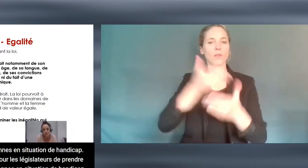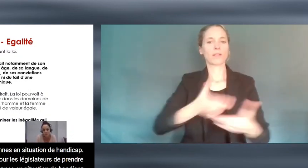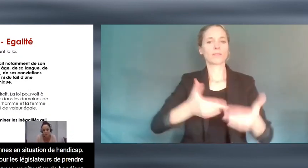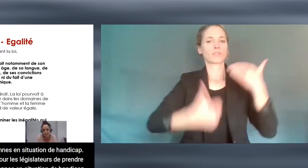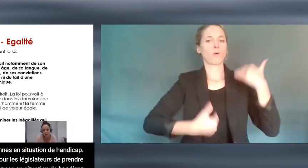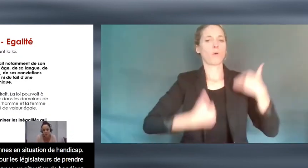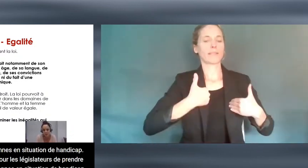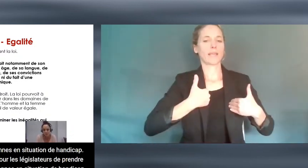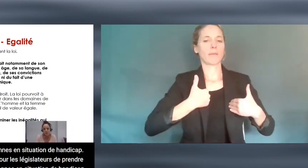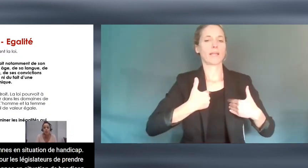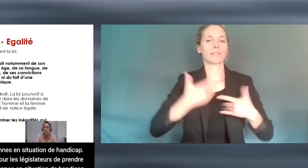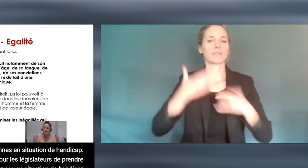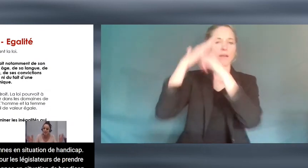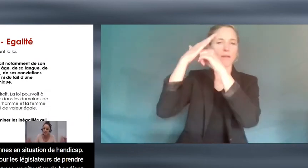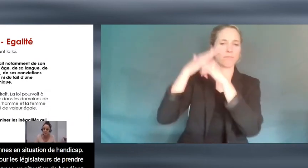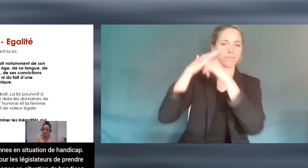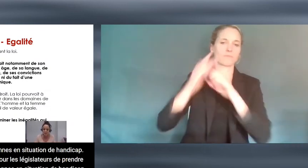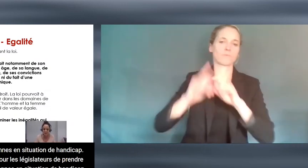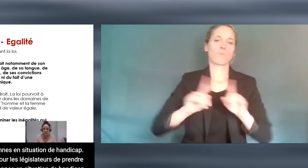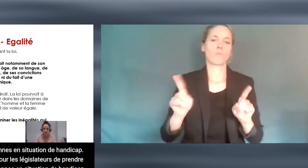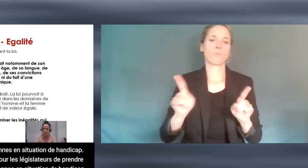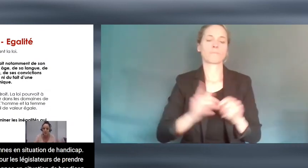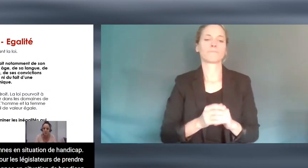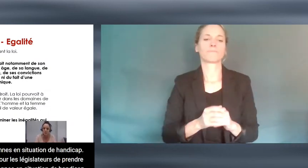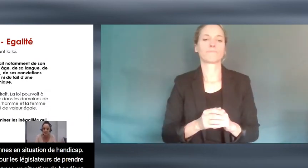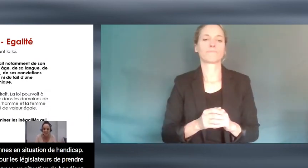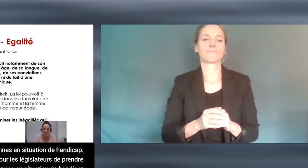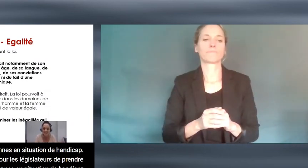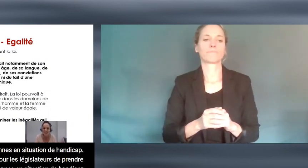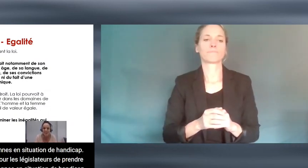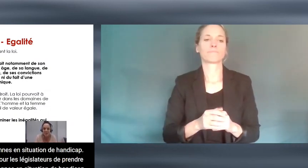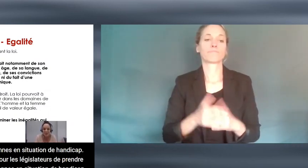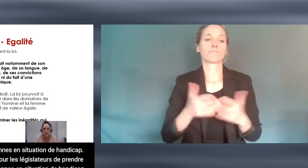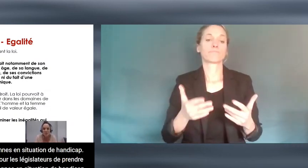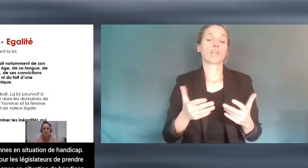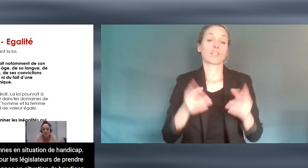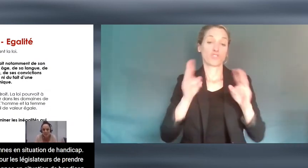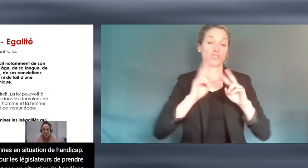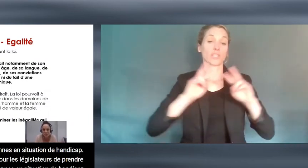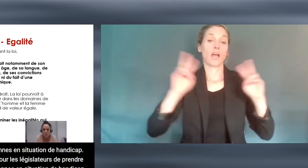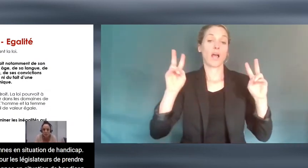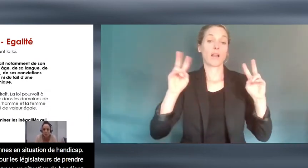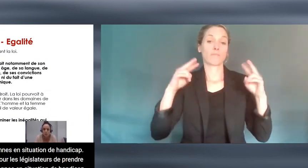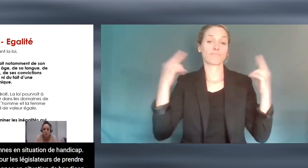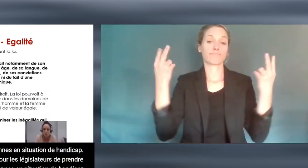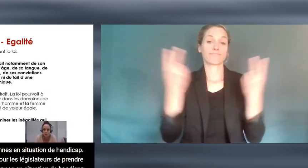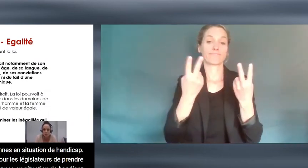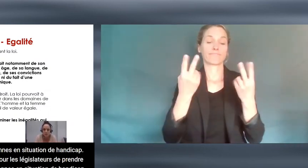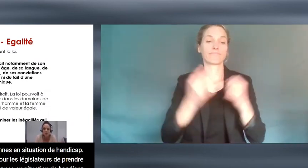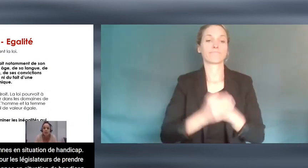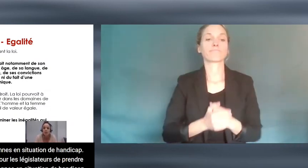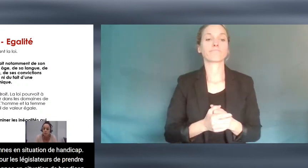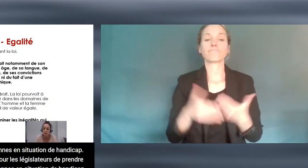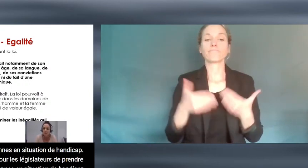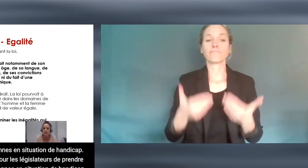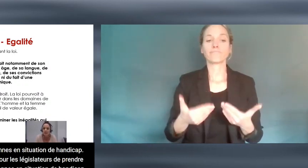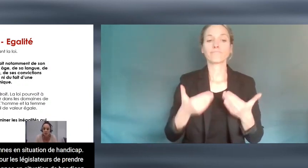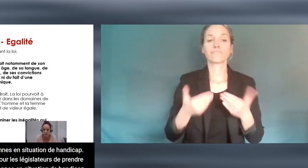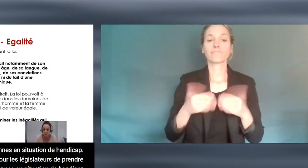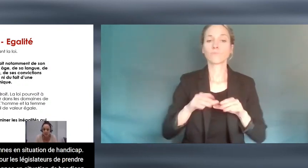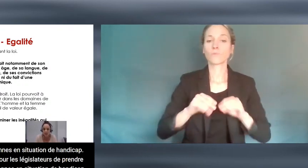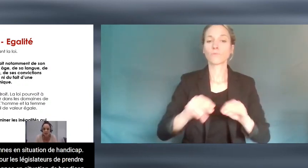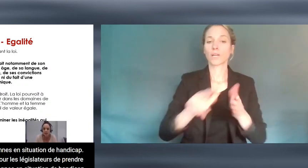pas discriminées. D'une manière très générale, donc on n'a aucune trace du sujet qui nous préoccupe aujourd'hui, c'est d'une